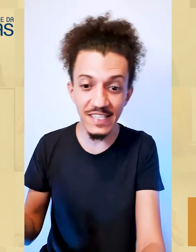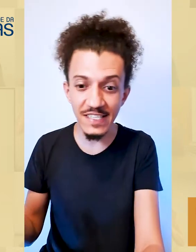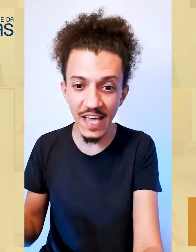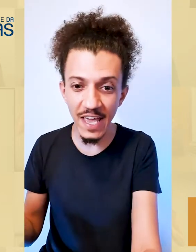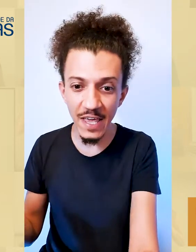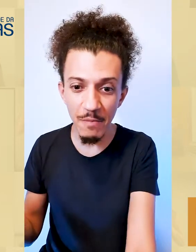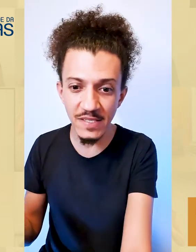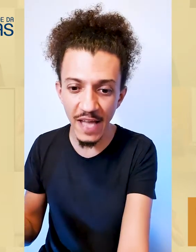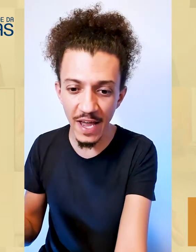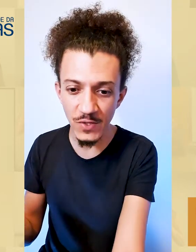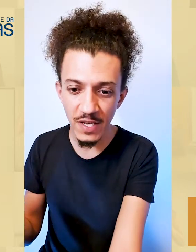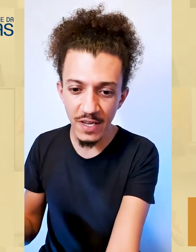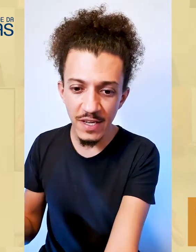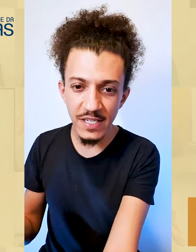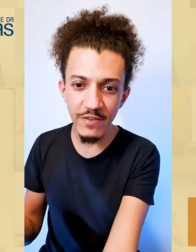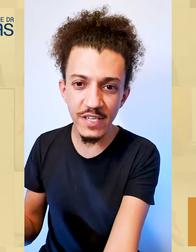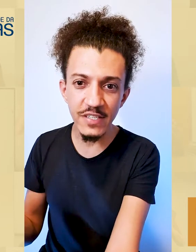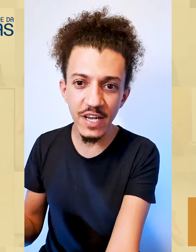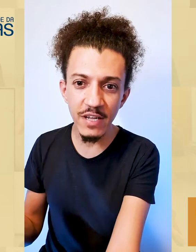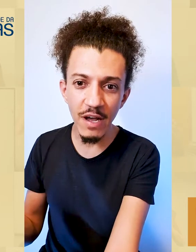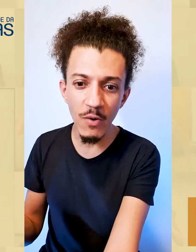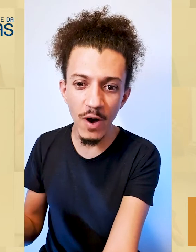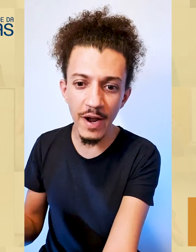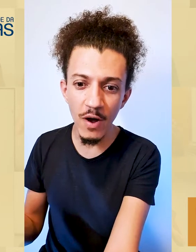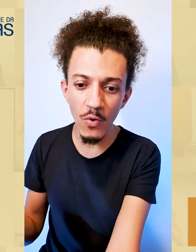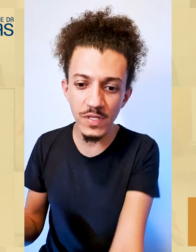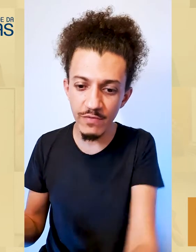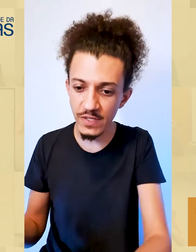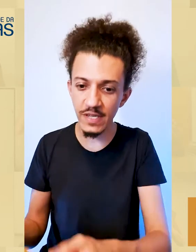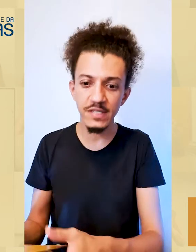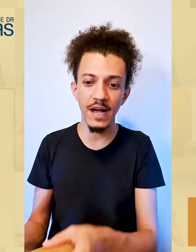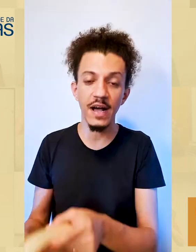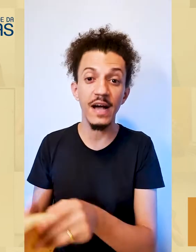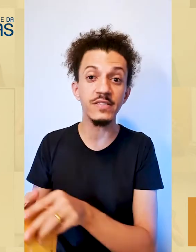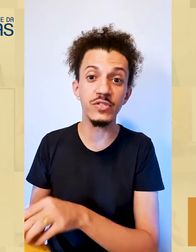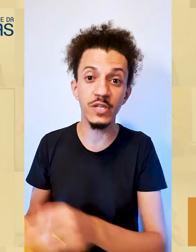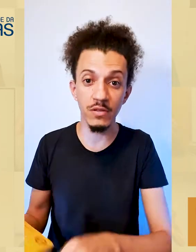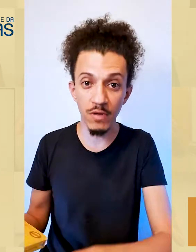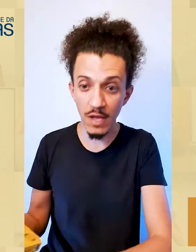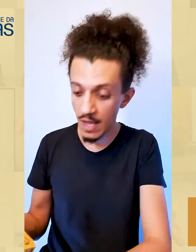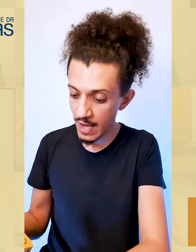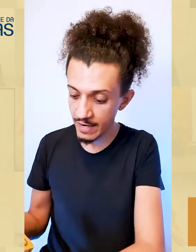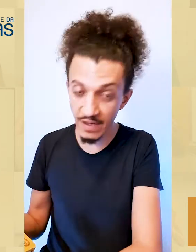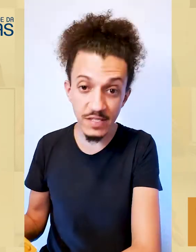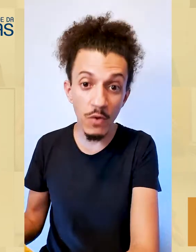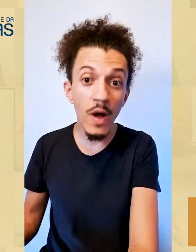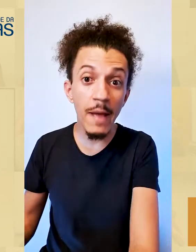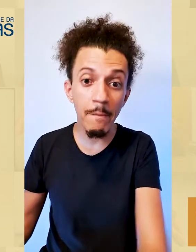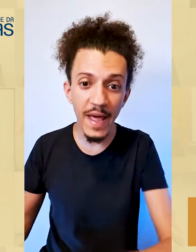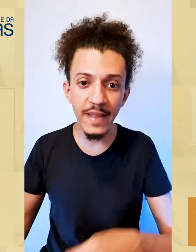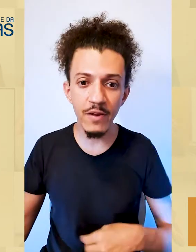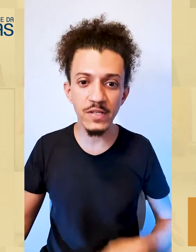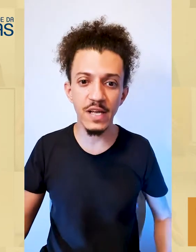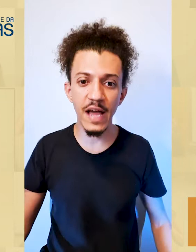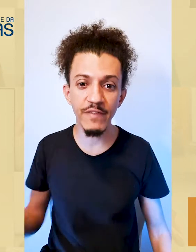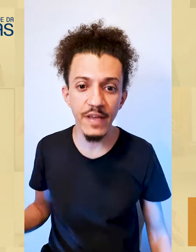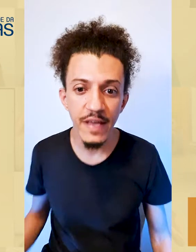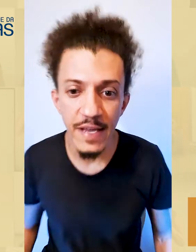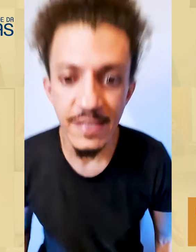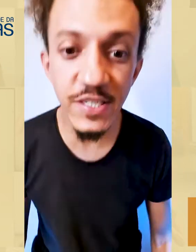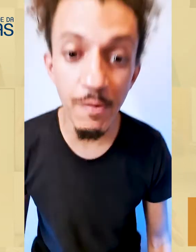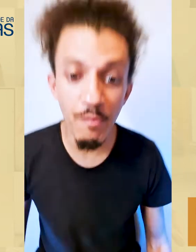Sinais Sem Mistérios. Se você está chegando agora ou se você está assistindo a gravação, o replay da nossa